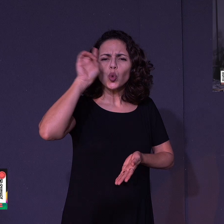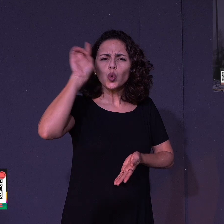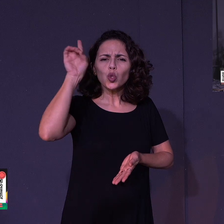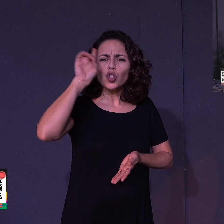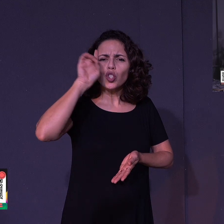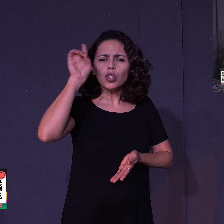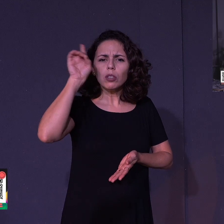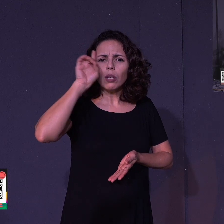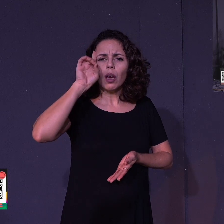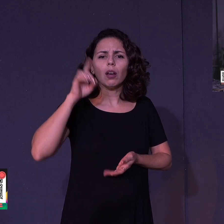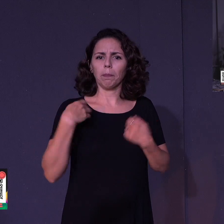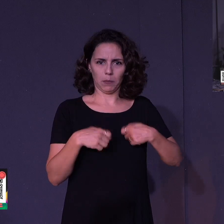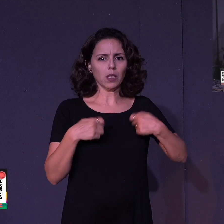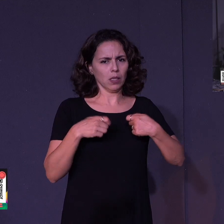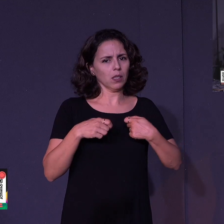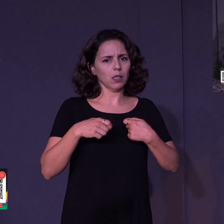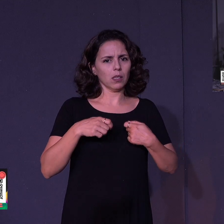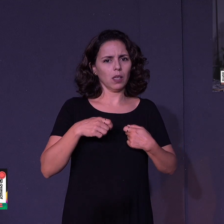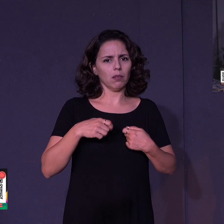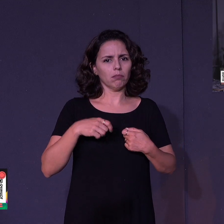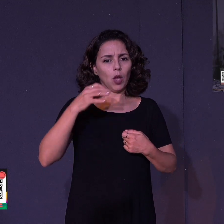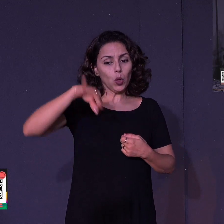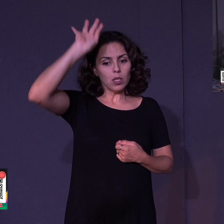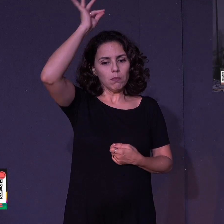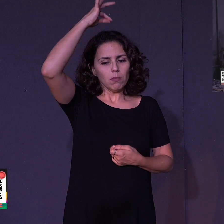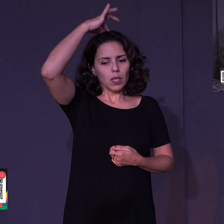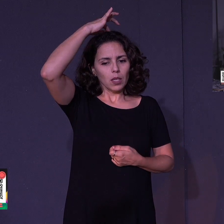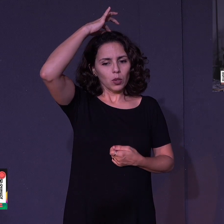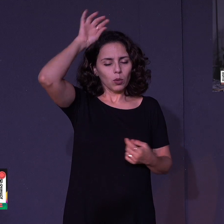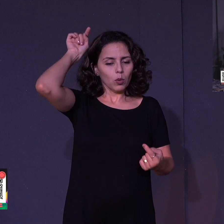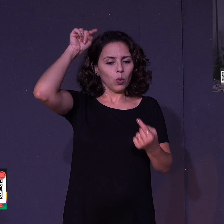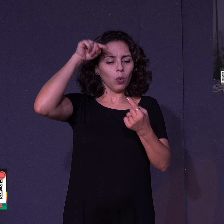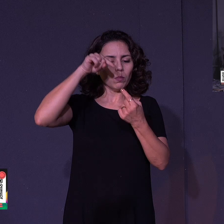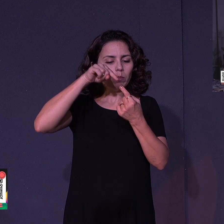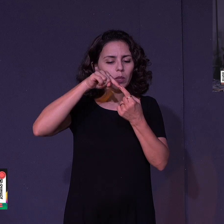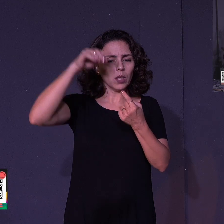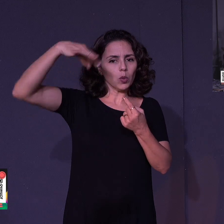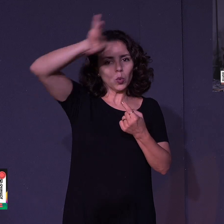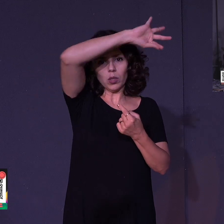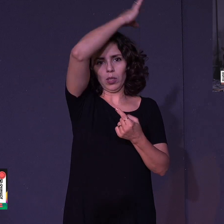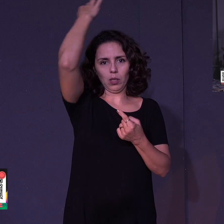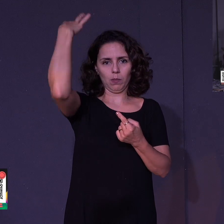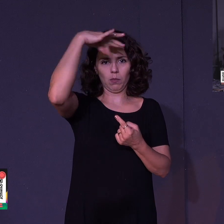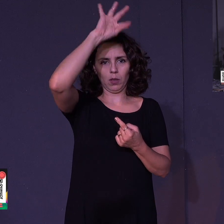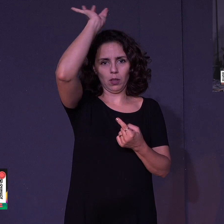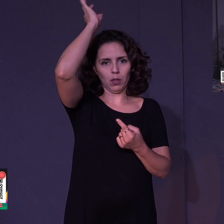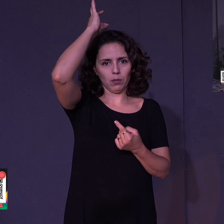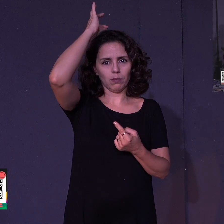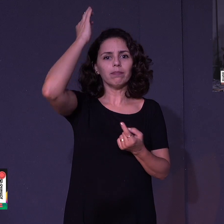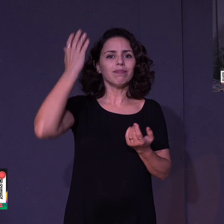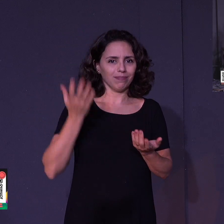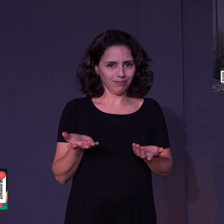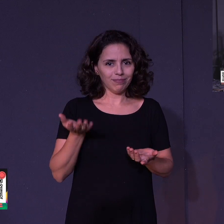alimentarmos nosso espírito com a palavra, nós fraquejamos. Nós, em meio às dificuldades, nós não nos apoiamos na verdade da palavra de